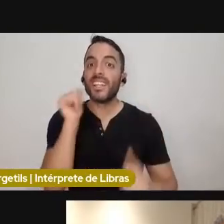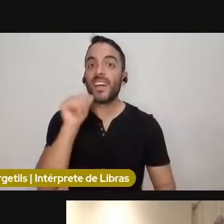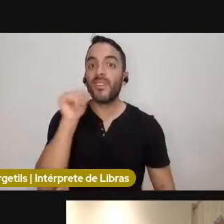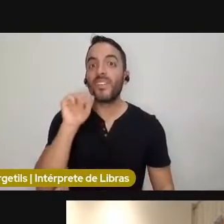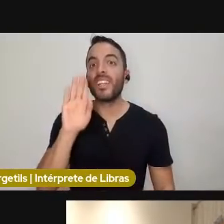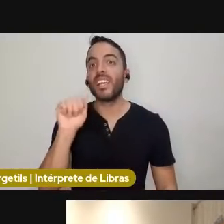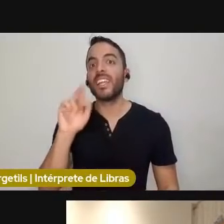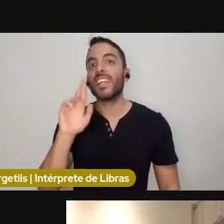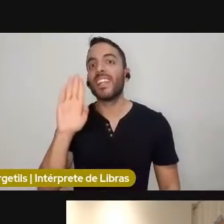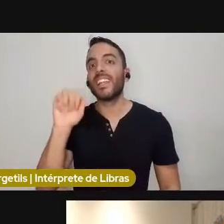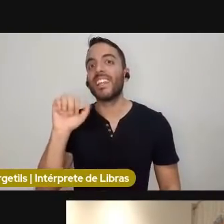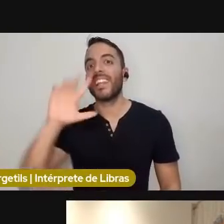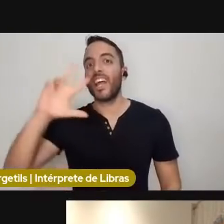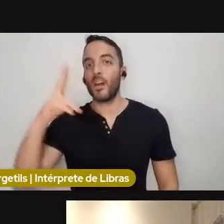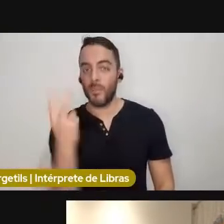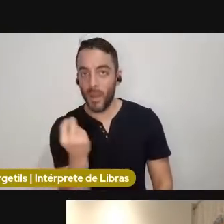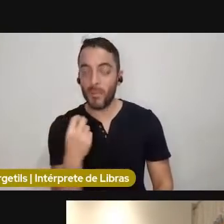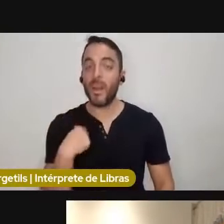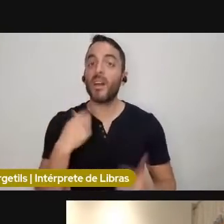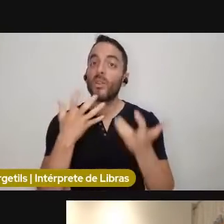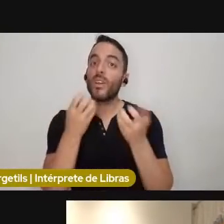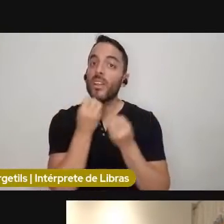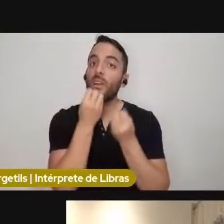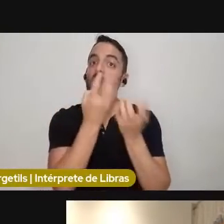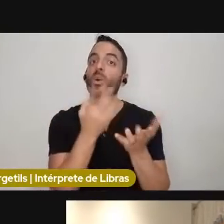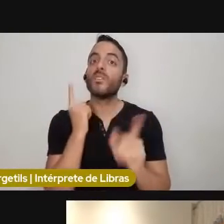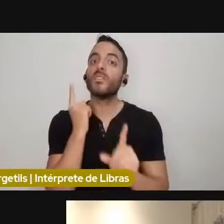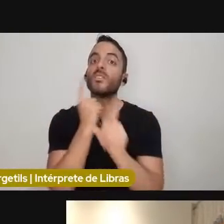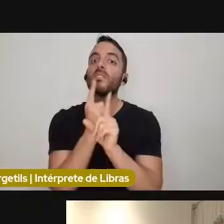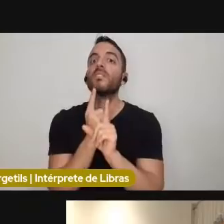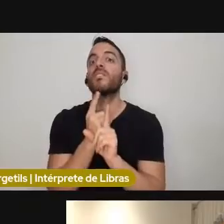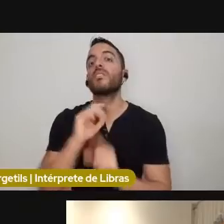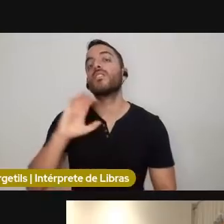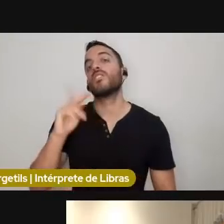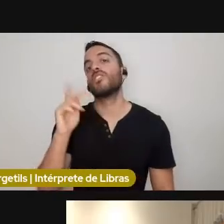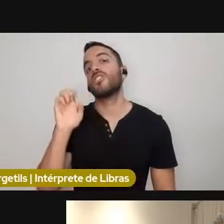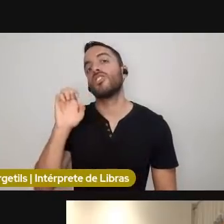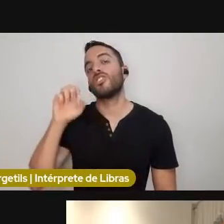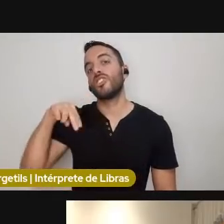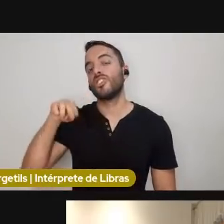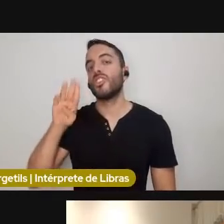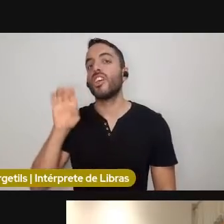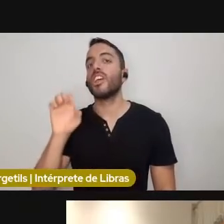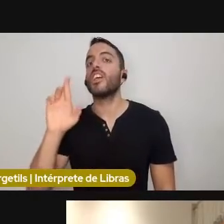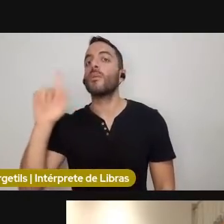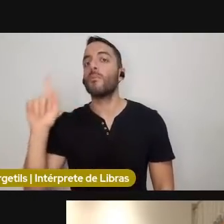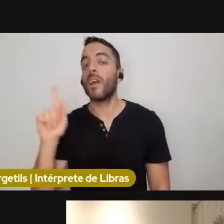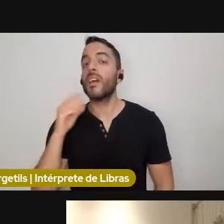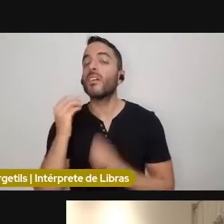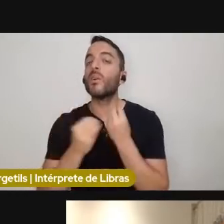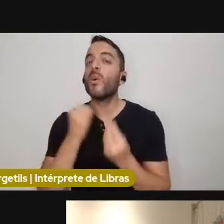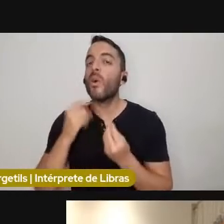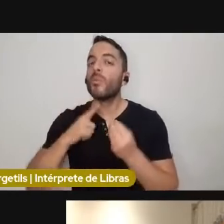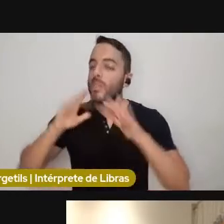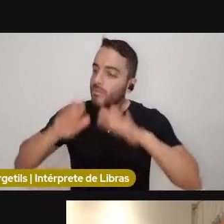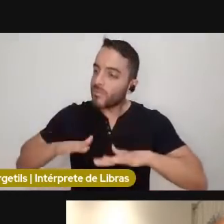que é. Queria que você contasse seu encontro com Schoenberg e do que falaram. Como nasceu a homenagem a Desmond